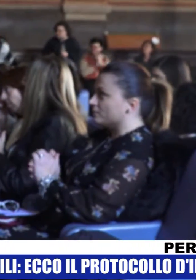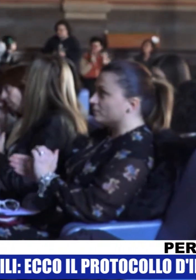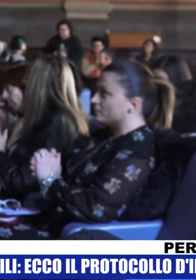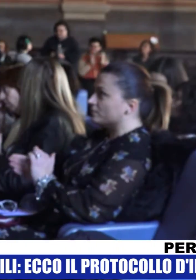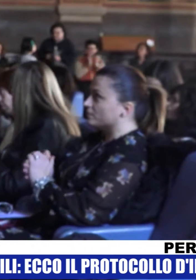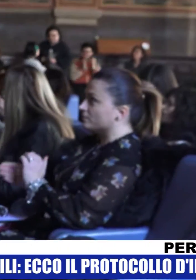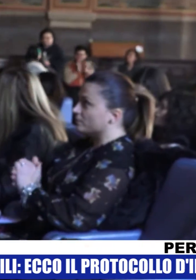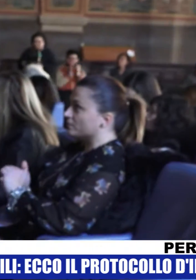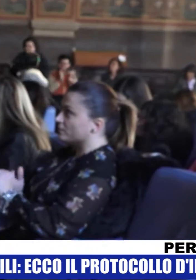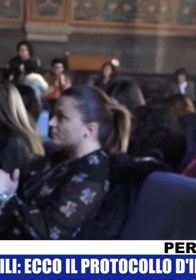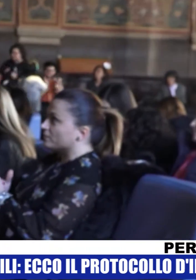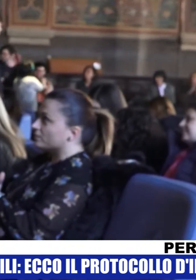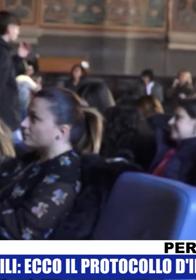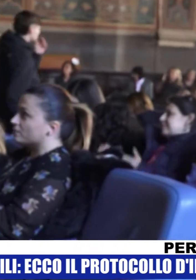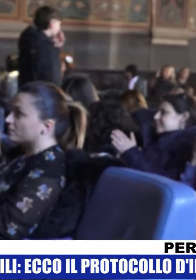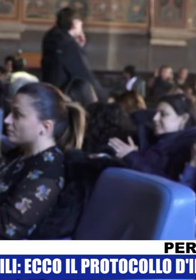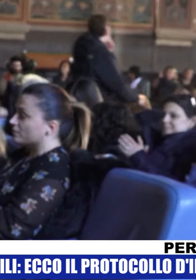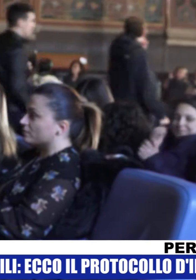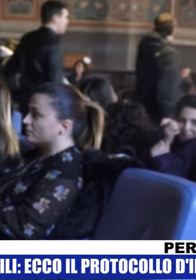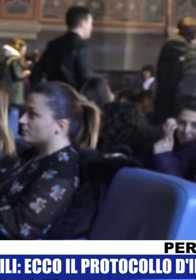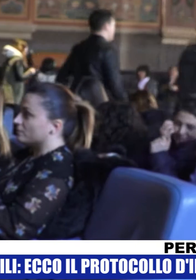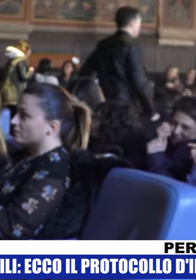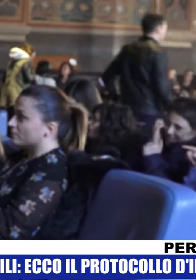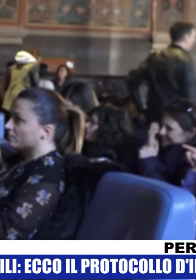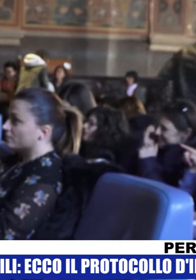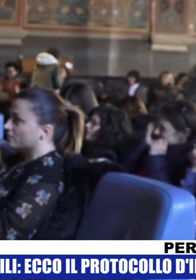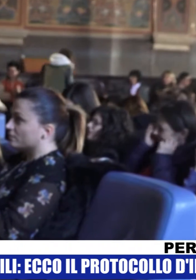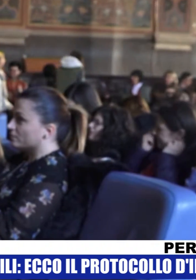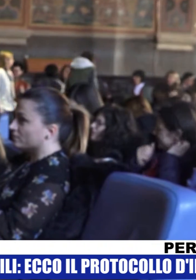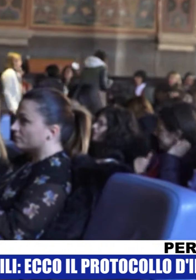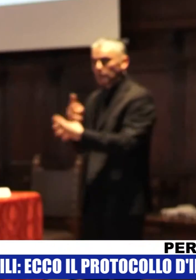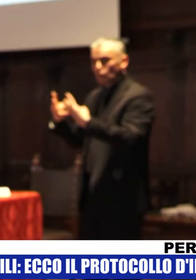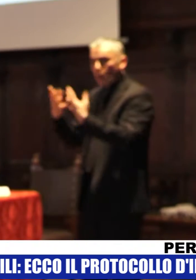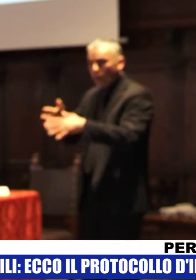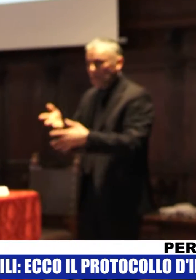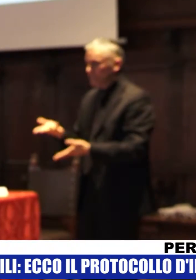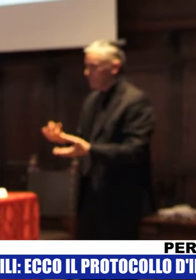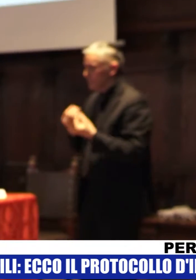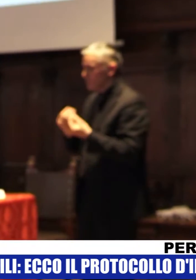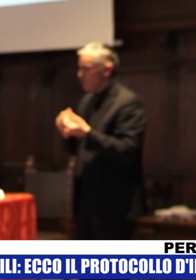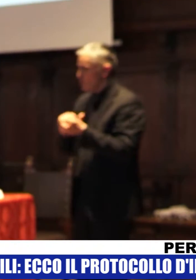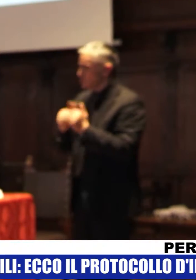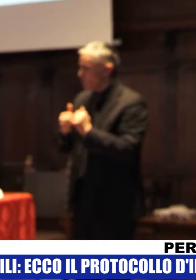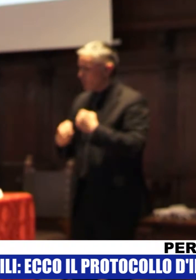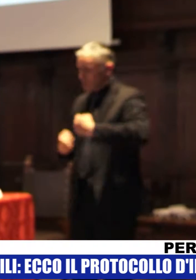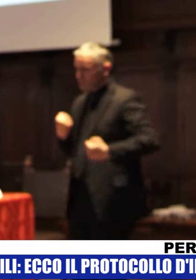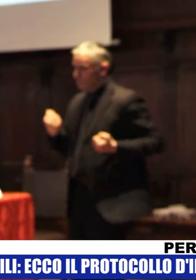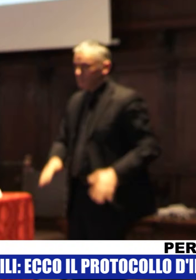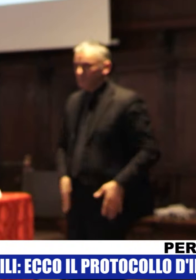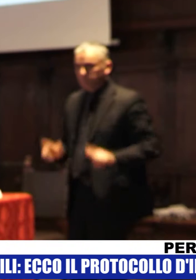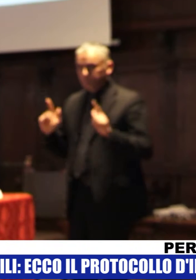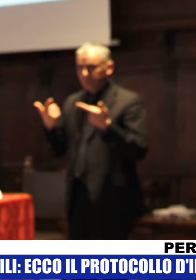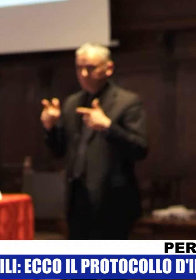approvata nel 2006 e ratificata dall'Italia nel 2009, ha segnato un punto di svolta decisivo nel percorso spesso tortuoso della piena